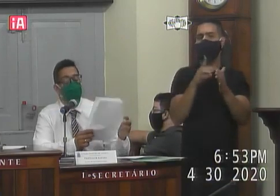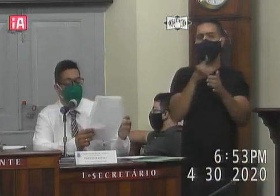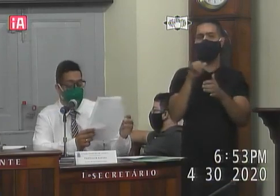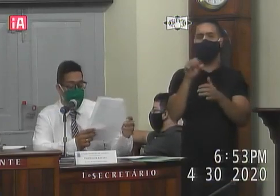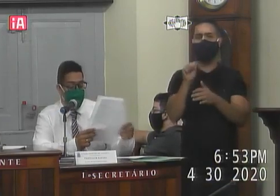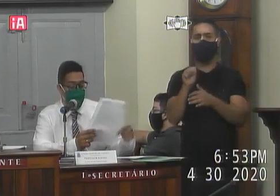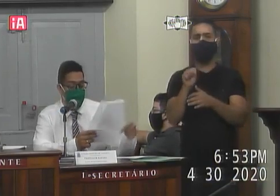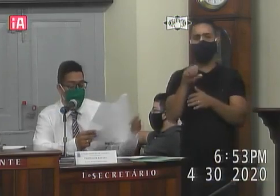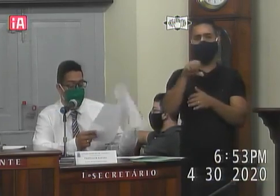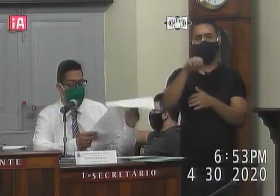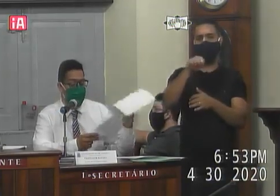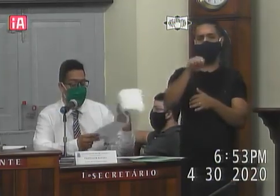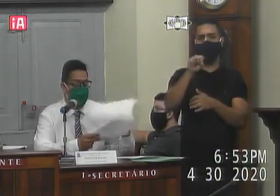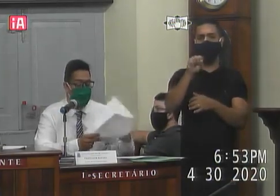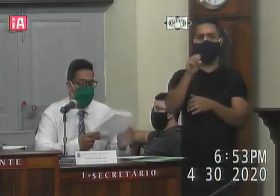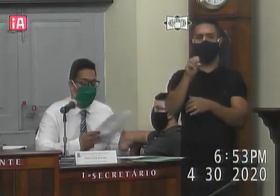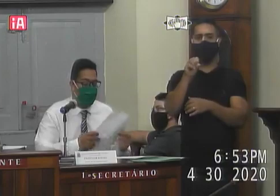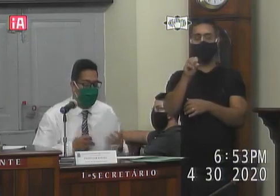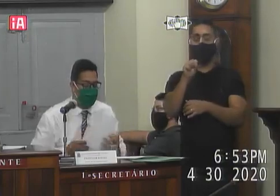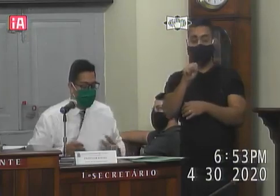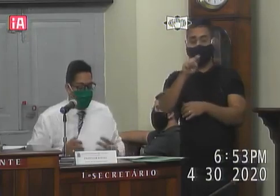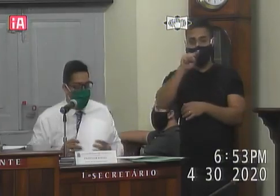R$